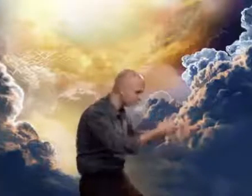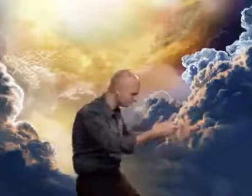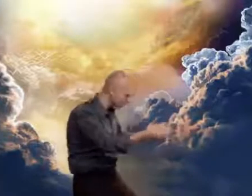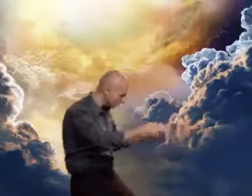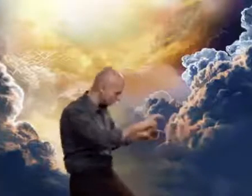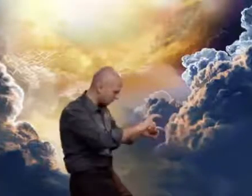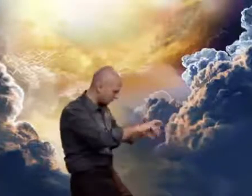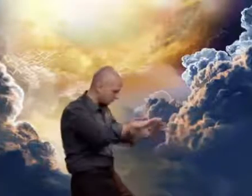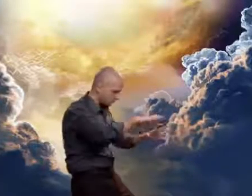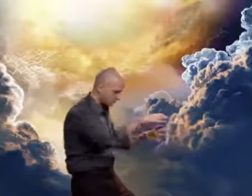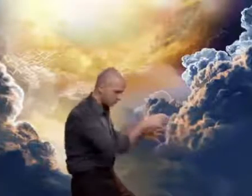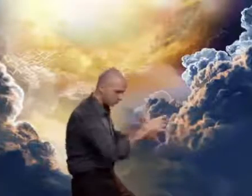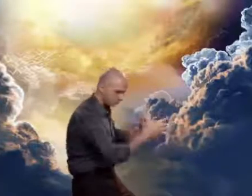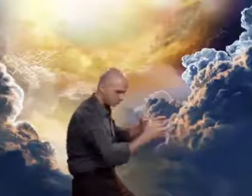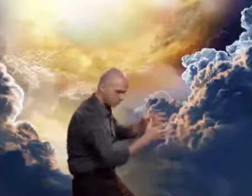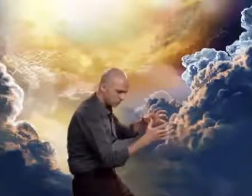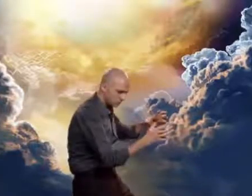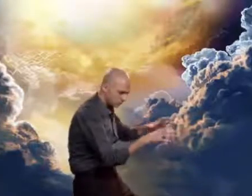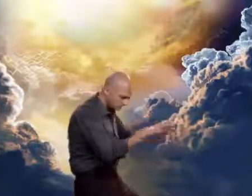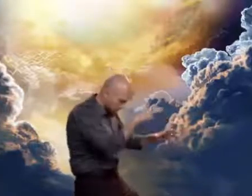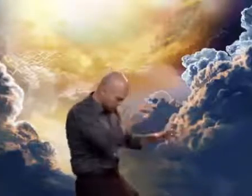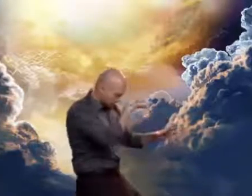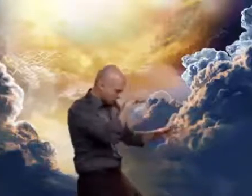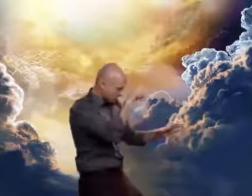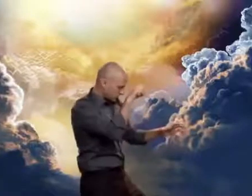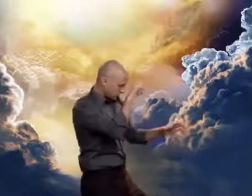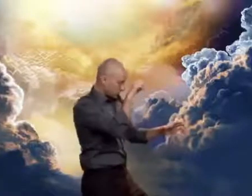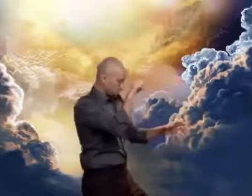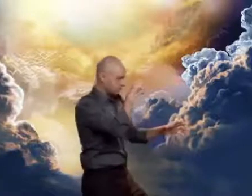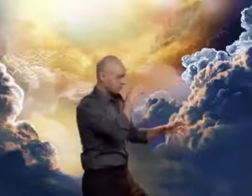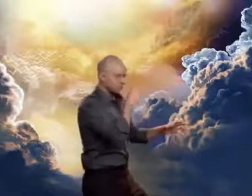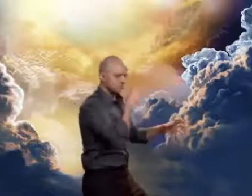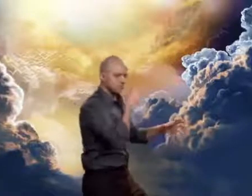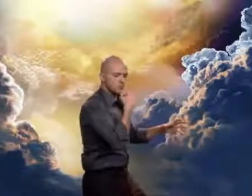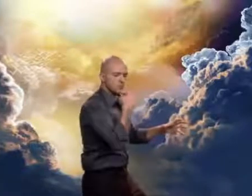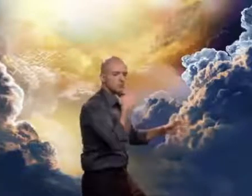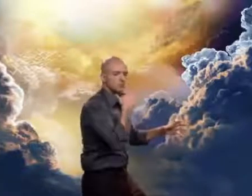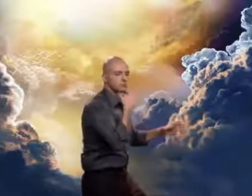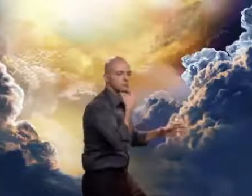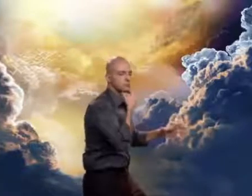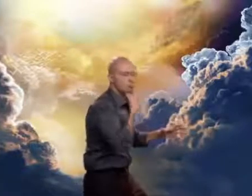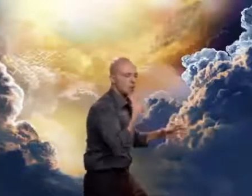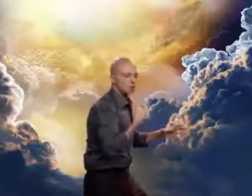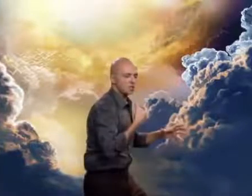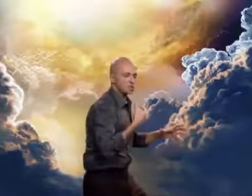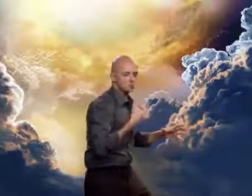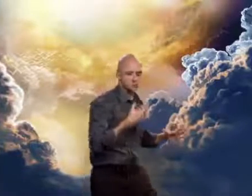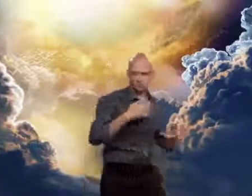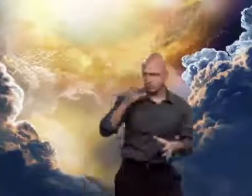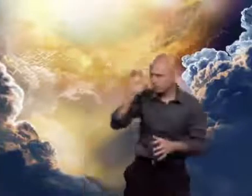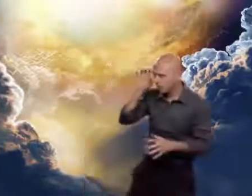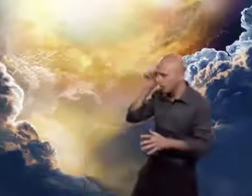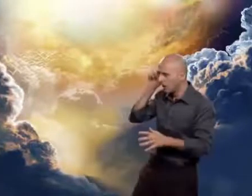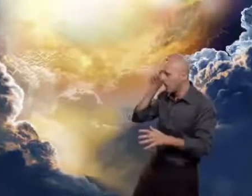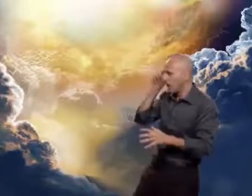lei de Deus é rejeitada, o Espírito Santo é desprezado. Os espíritos negam a divindade de Cristo e colocam o